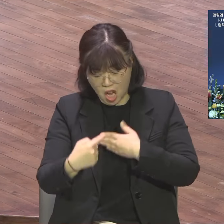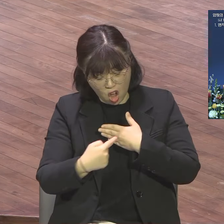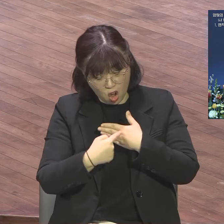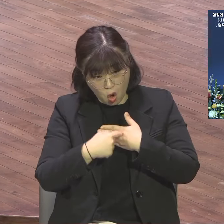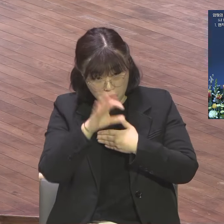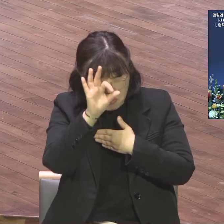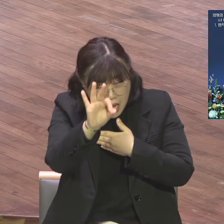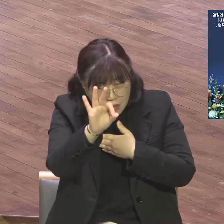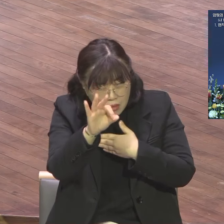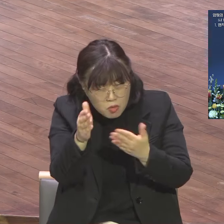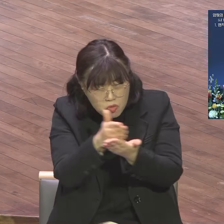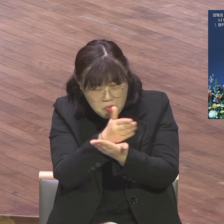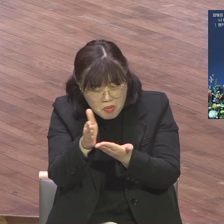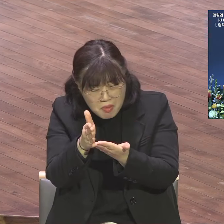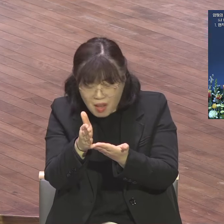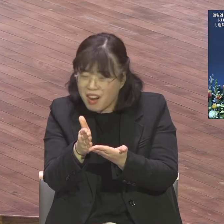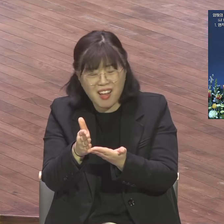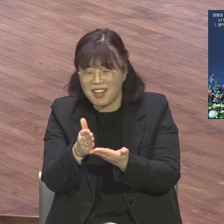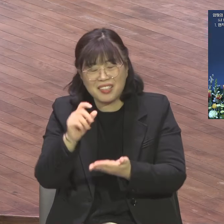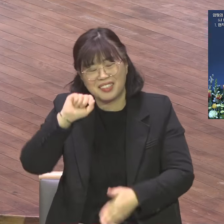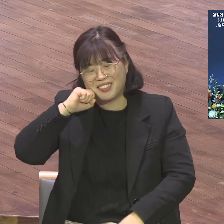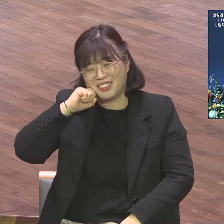끝으로 겸손할 필요 없는 그 겸손입니까?